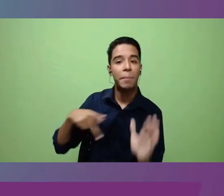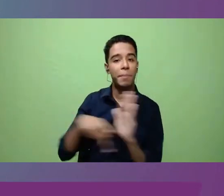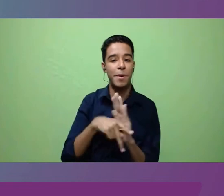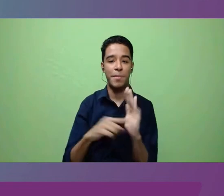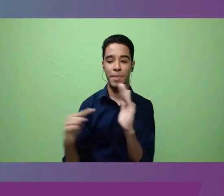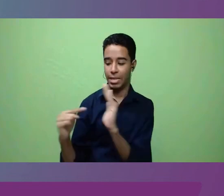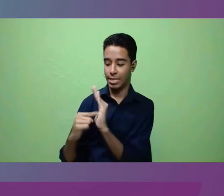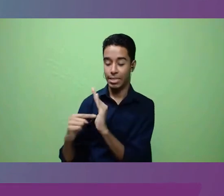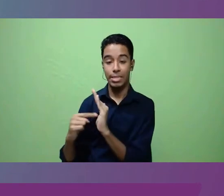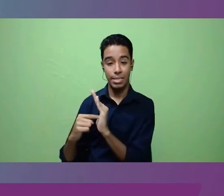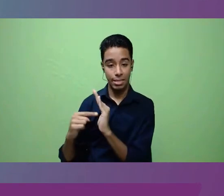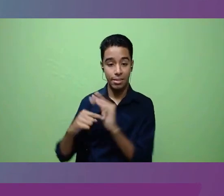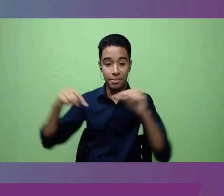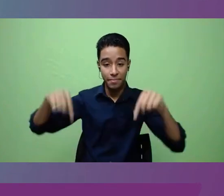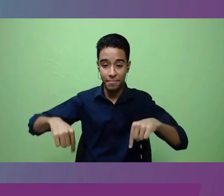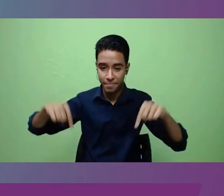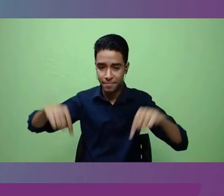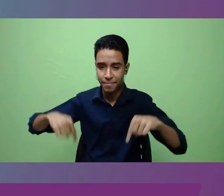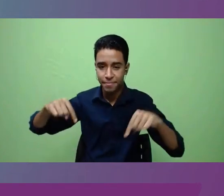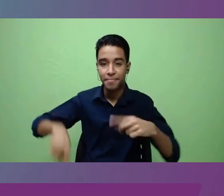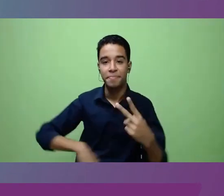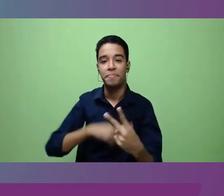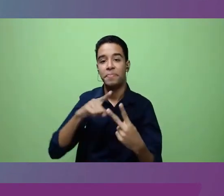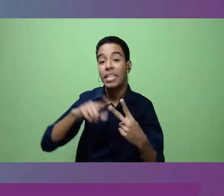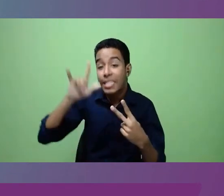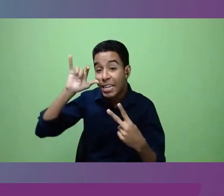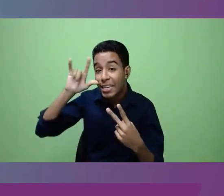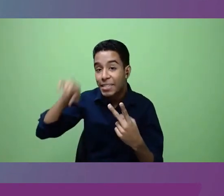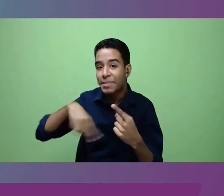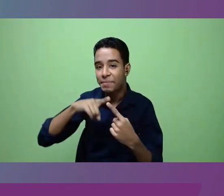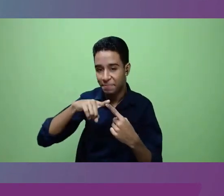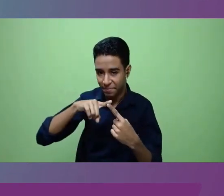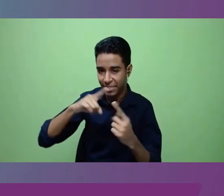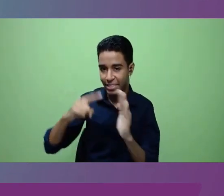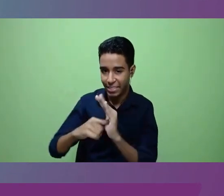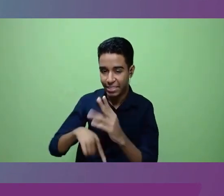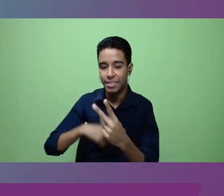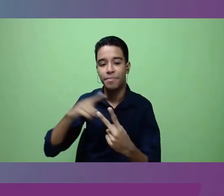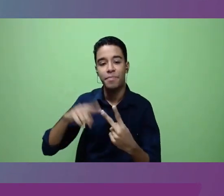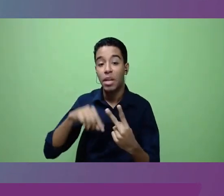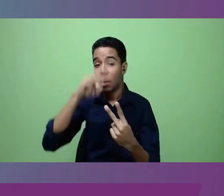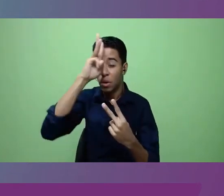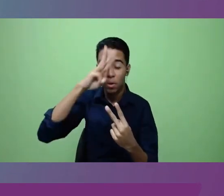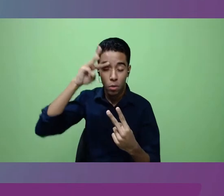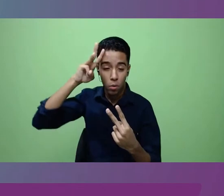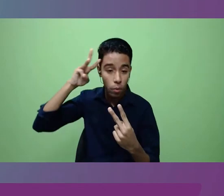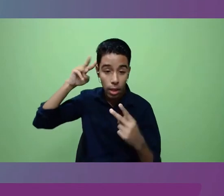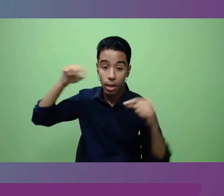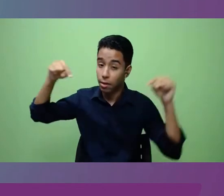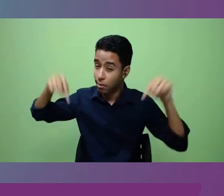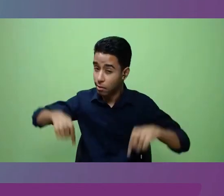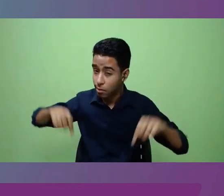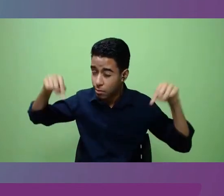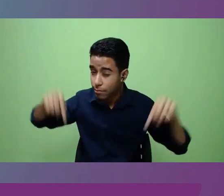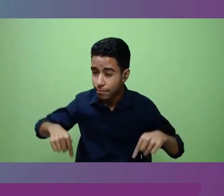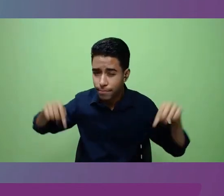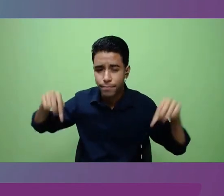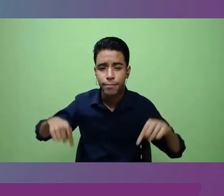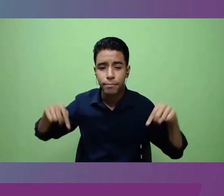que é libras.signa. Marca o meu Instagram, que é o arley.santos. Pessoal, o meu Instagram é esse aqui, tá?